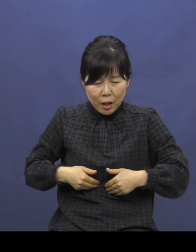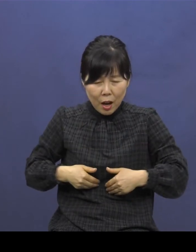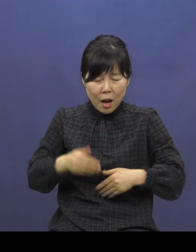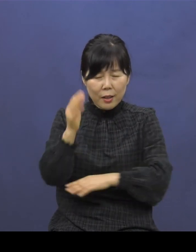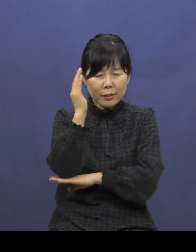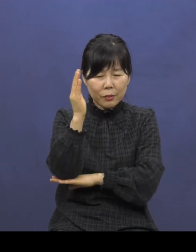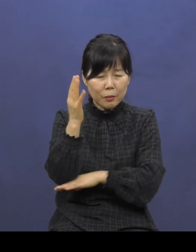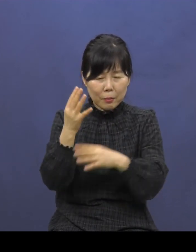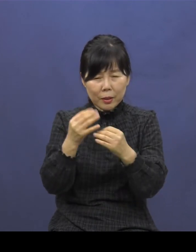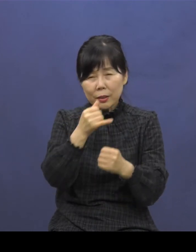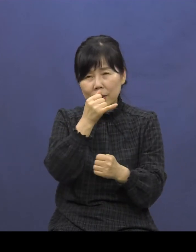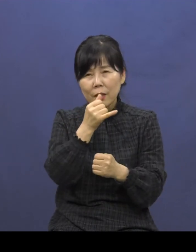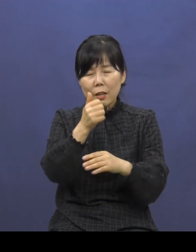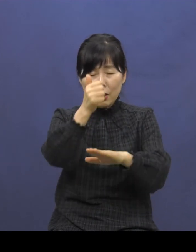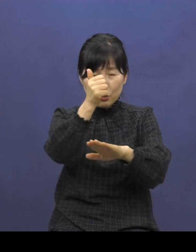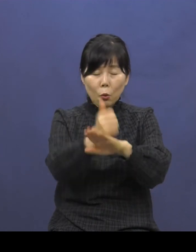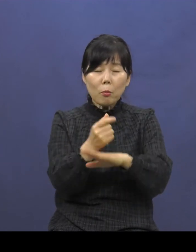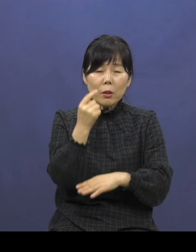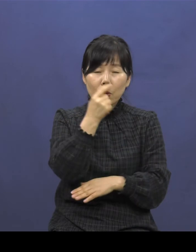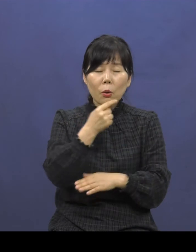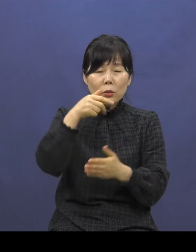가지로 말씀드렸어요. 종말론적인 신앙